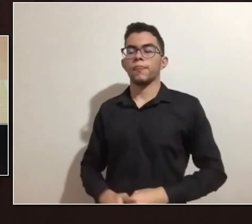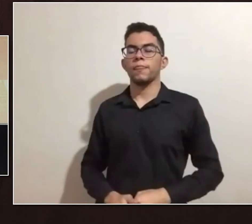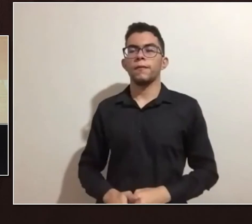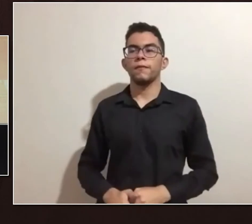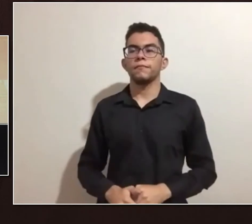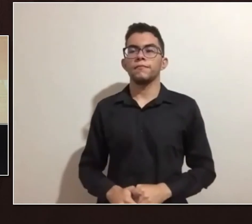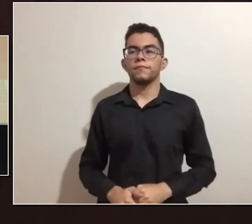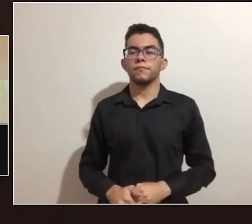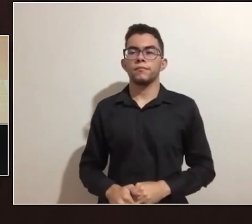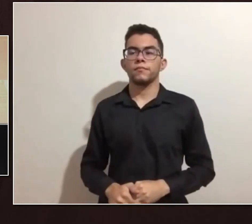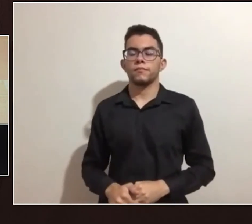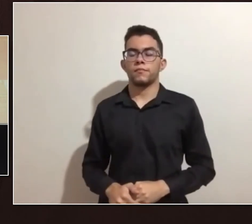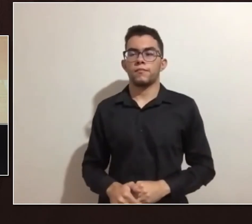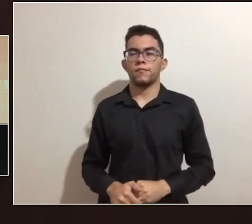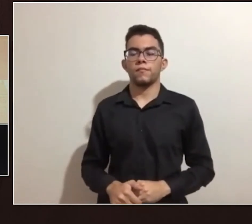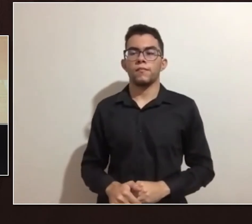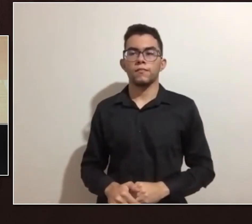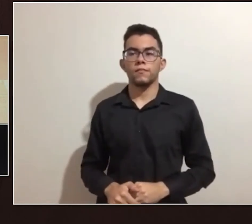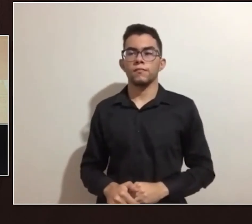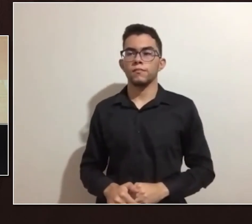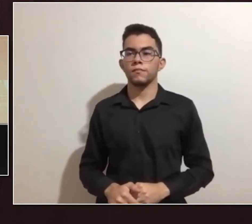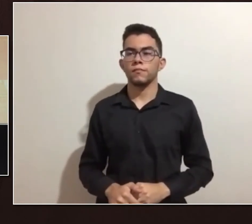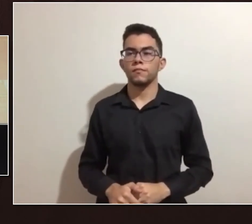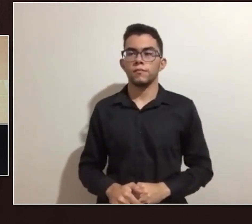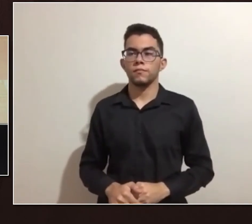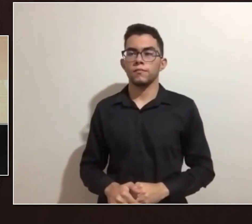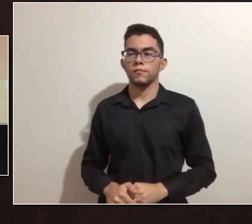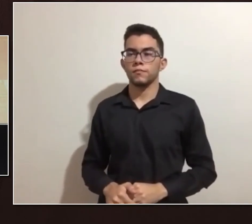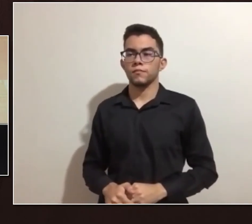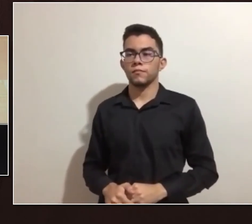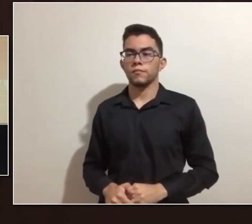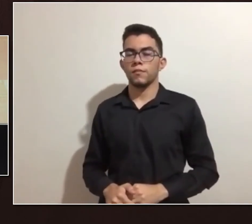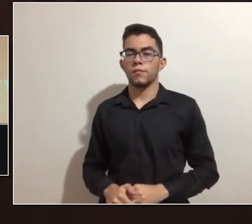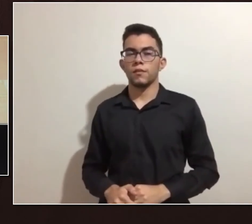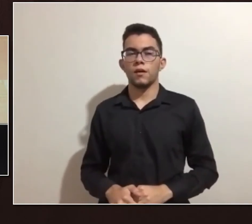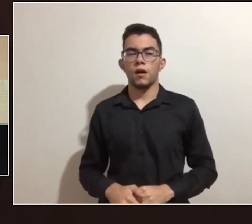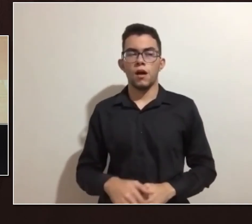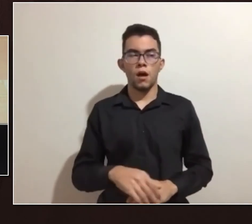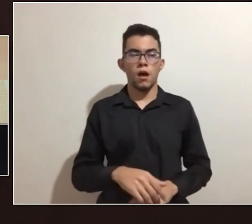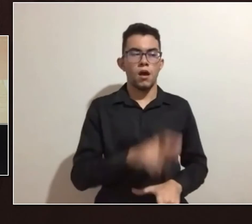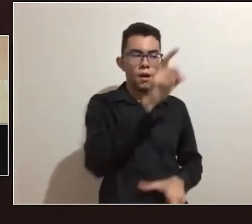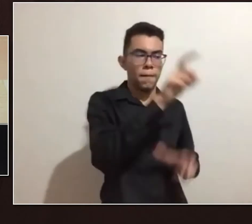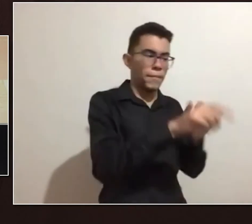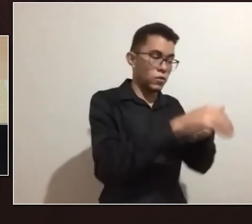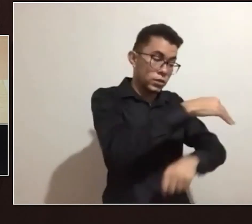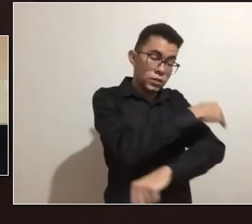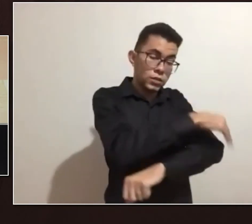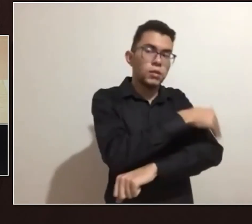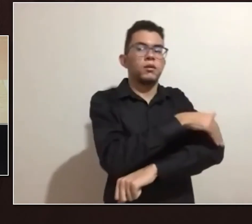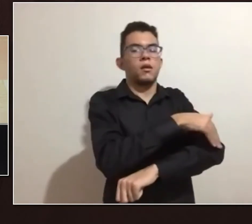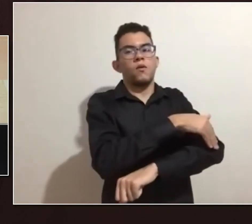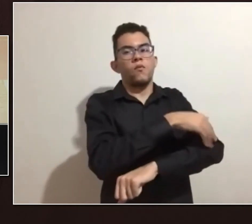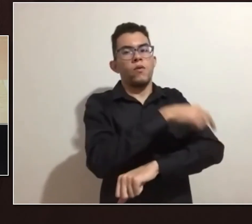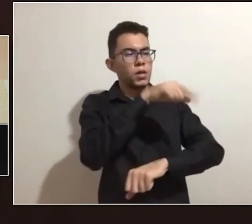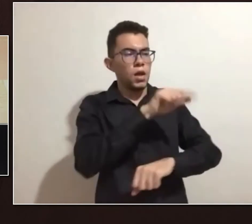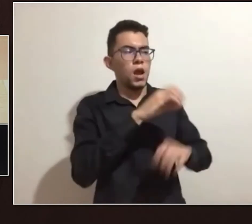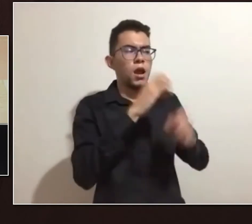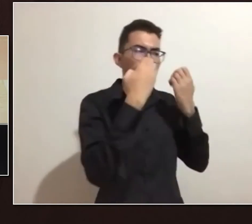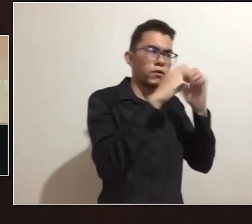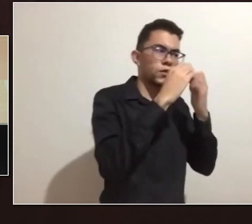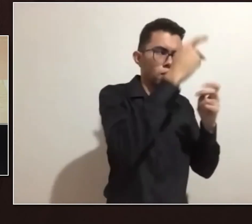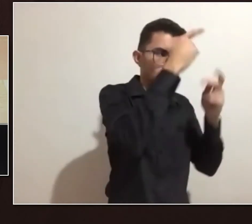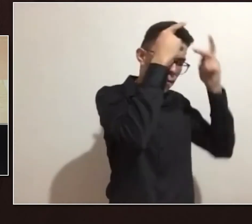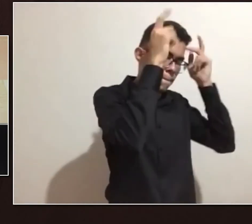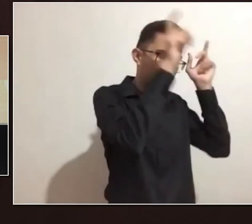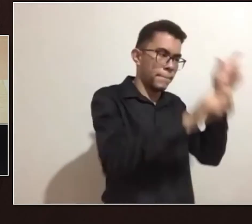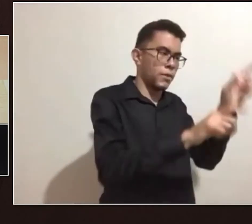estamos... Quem está na rua está trazendo material para edificação. E quem está na igreja, né,